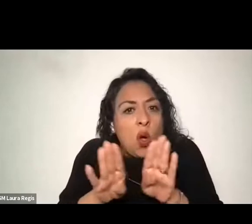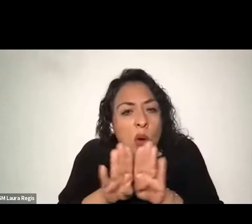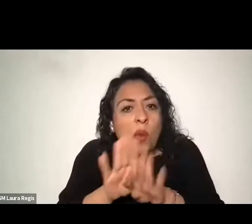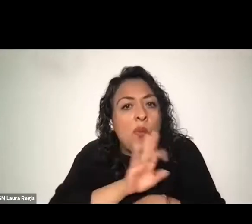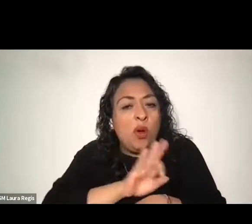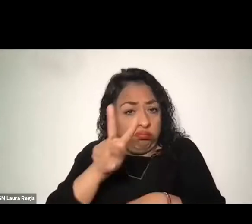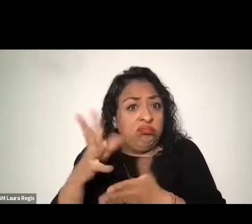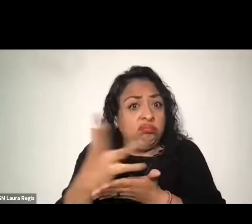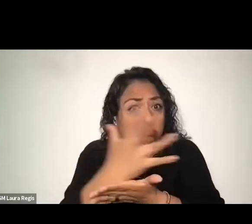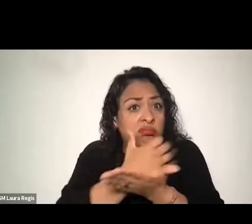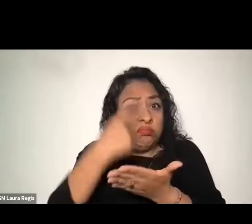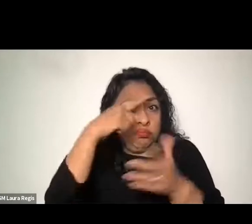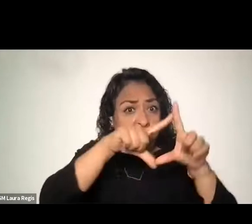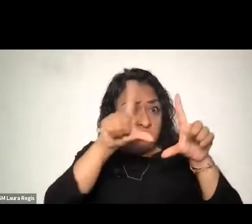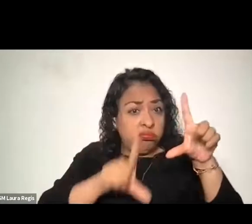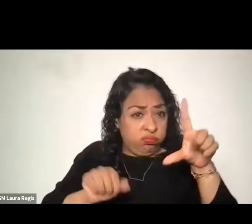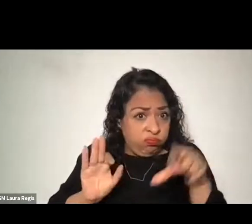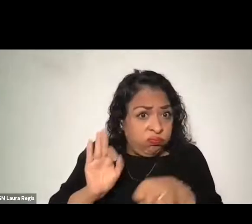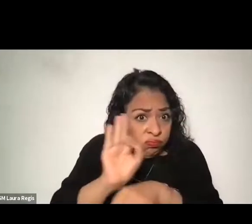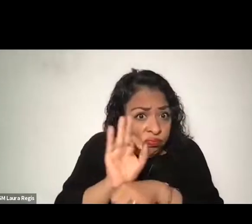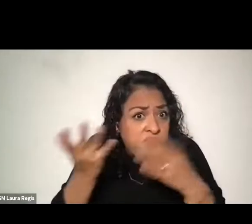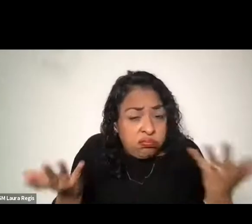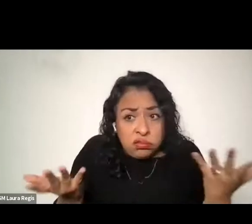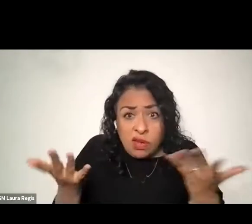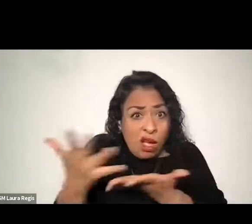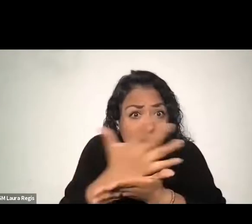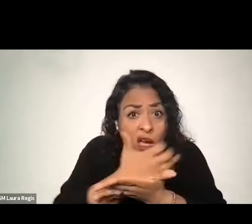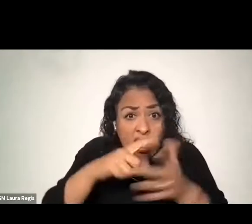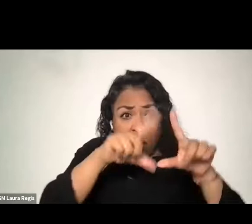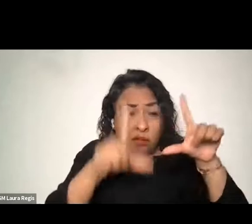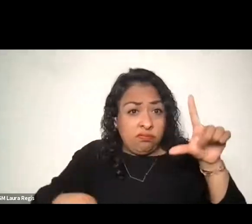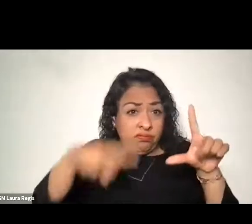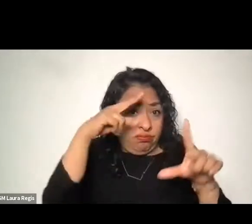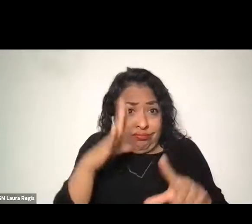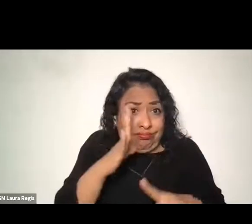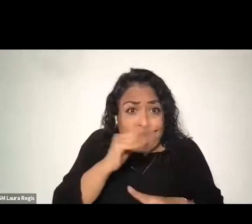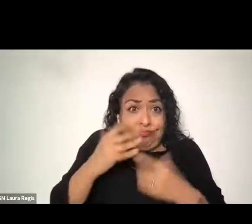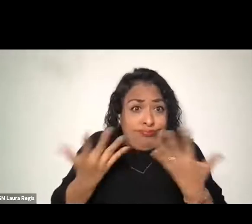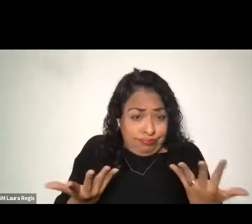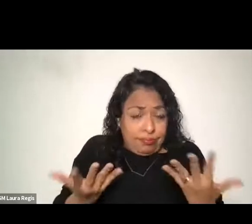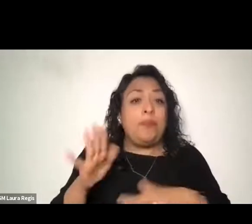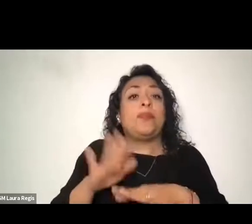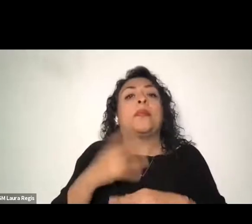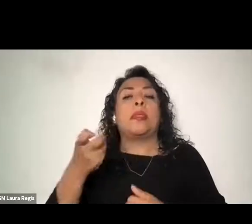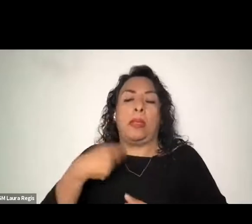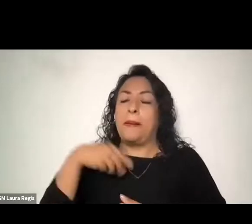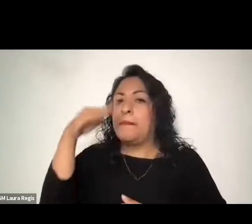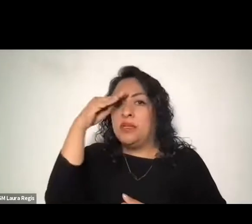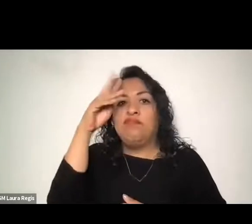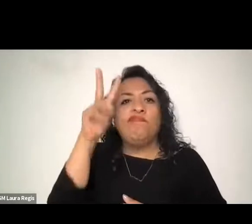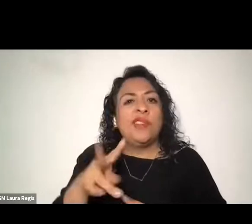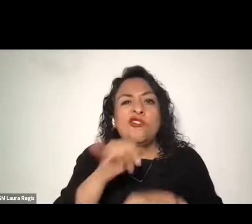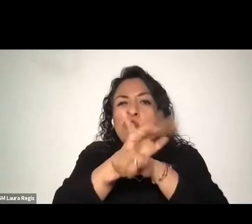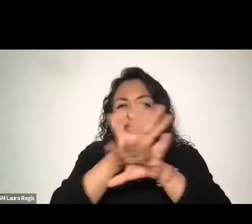una ganancia para el país. No podría haber una ganancia para el país. Por eso pensamos que en realidad no hay